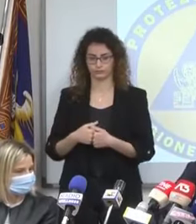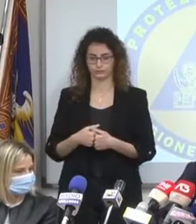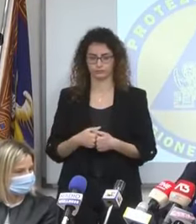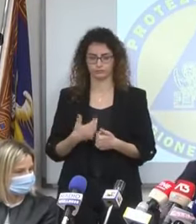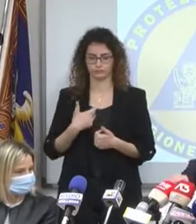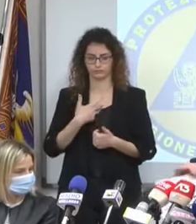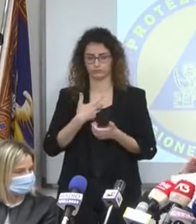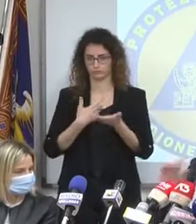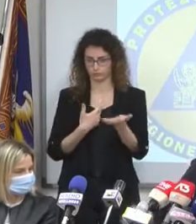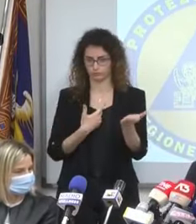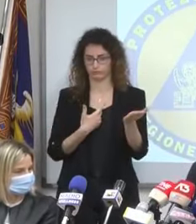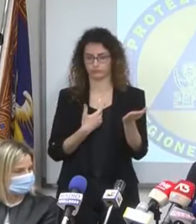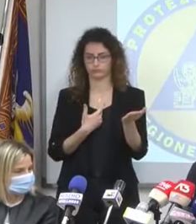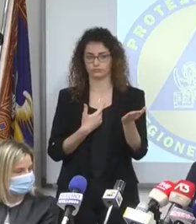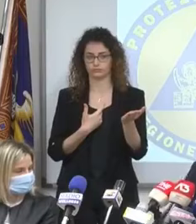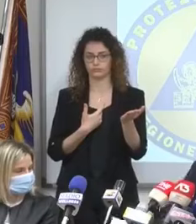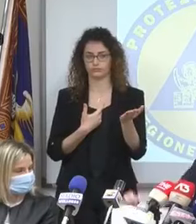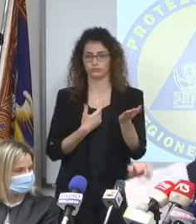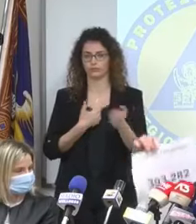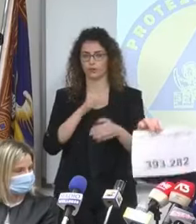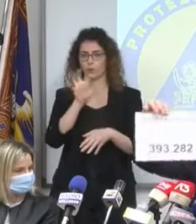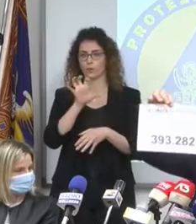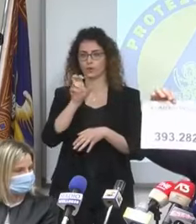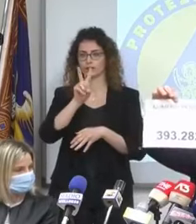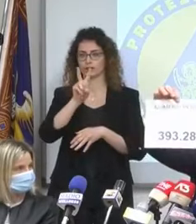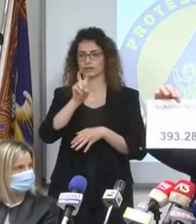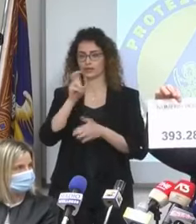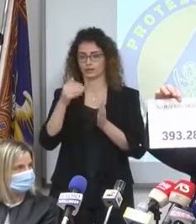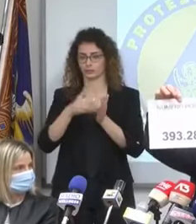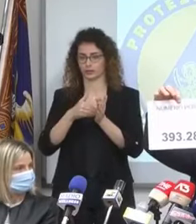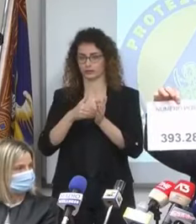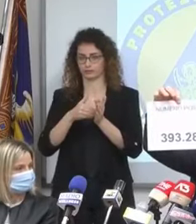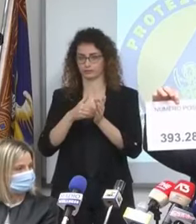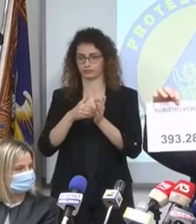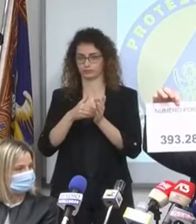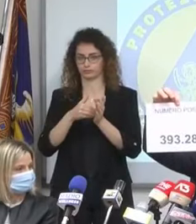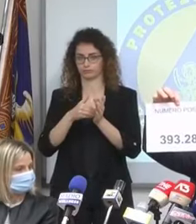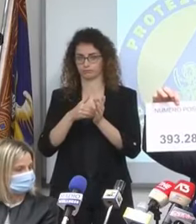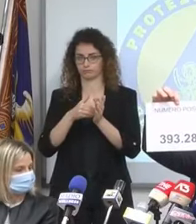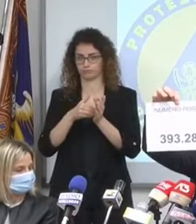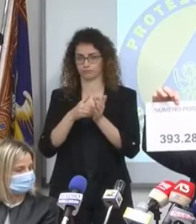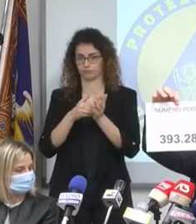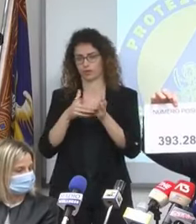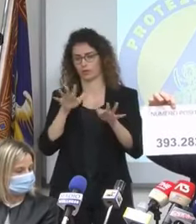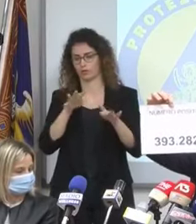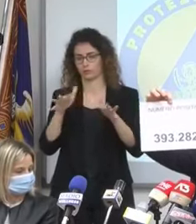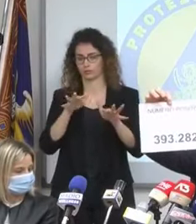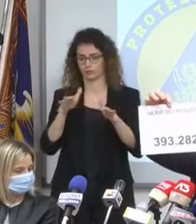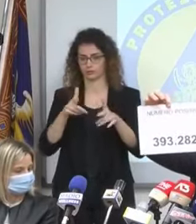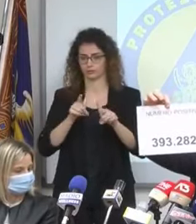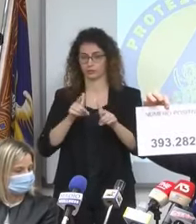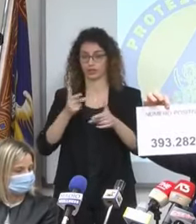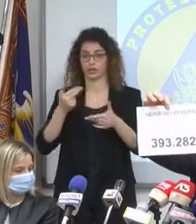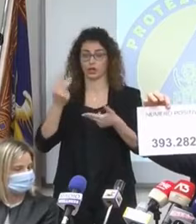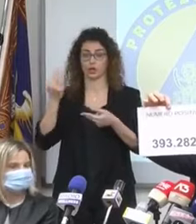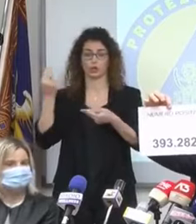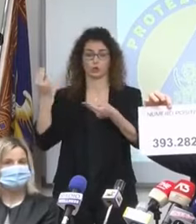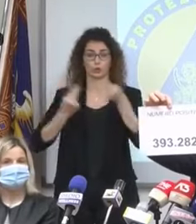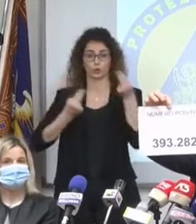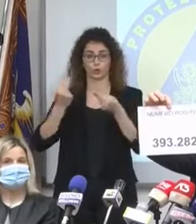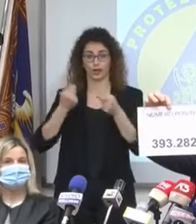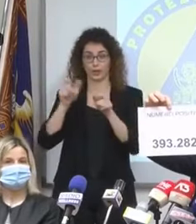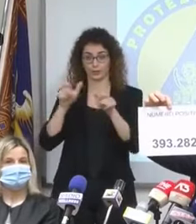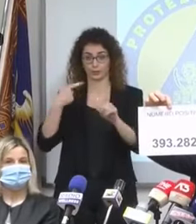che sono questi, eccolo qua, vedete, sono quasi 20.000. Questo è il dato più o meno che ci viene sembrato. Quindi sul totale dei